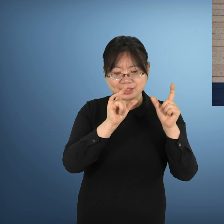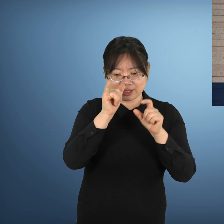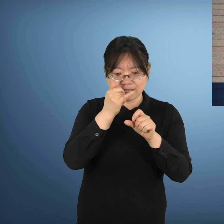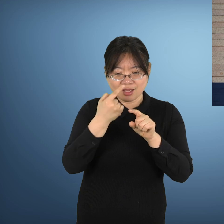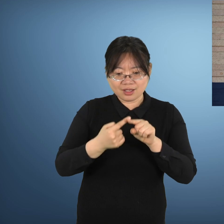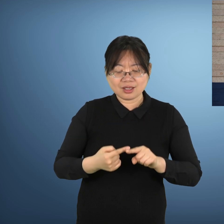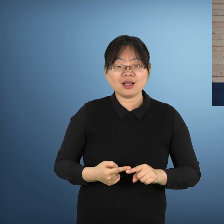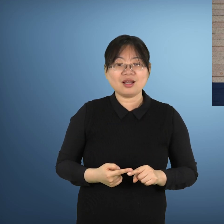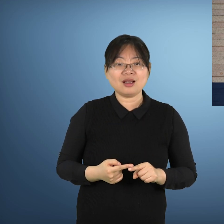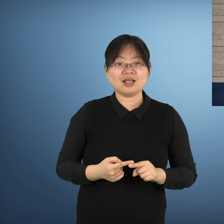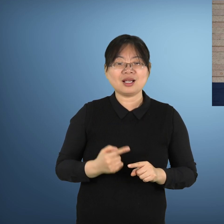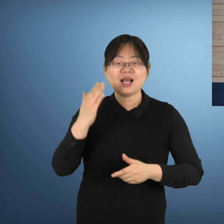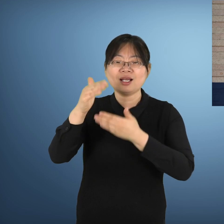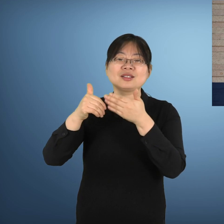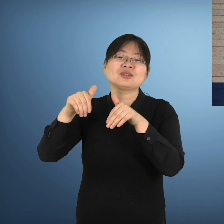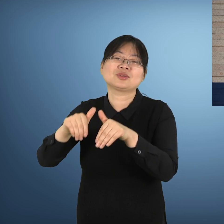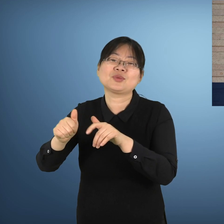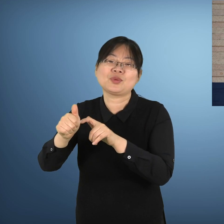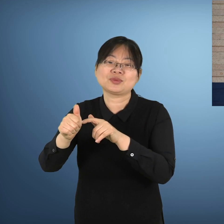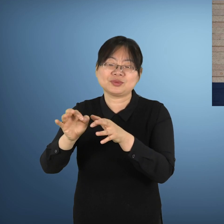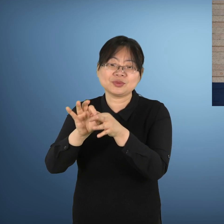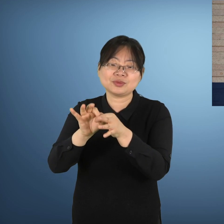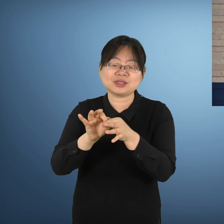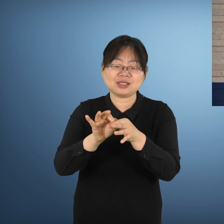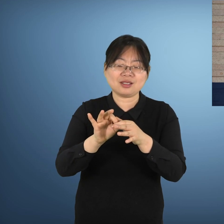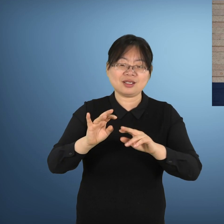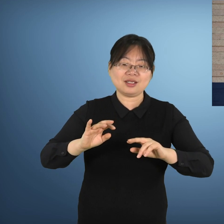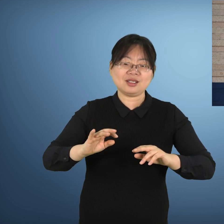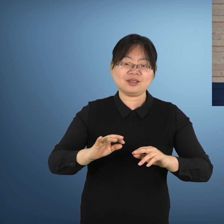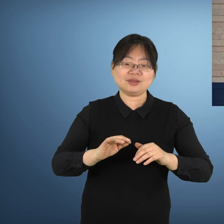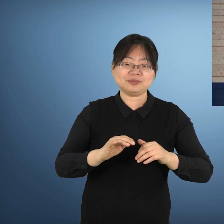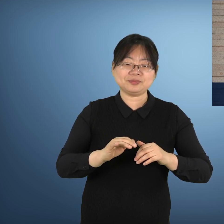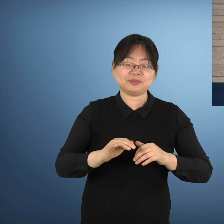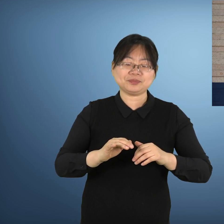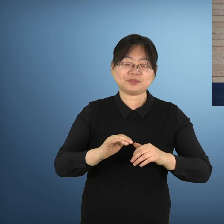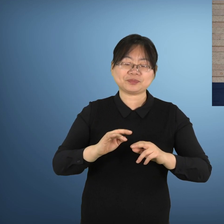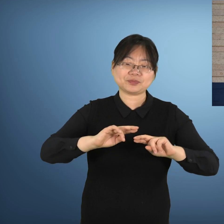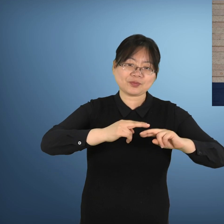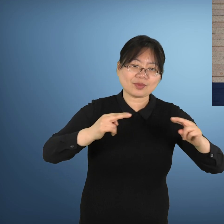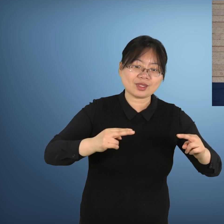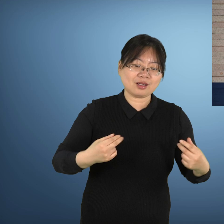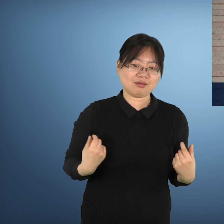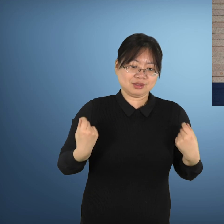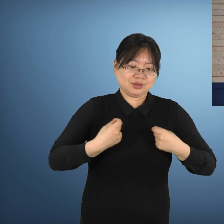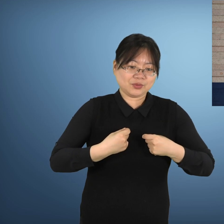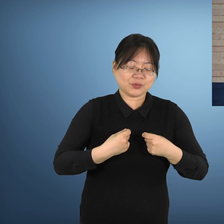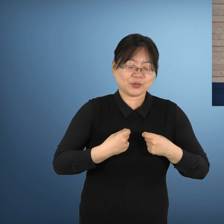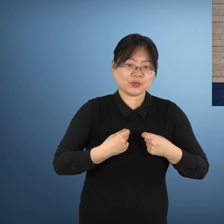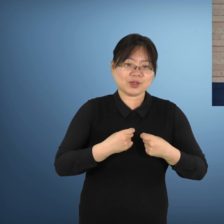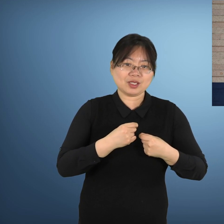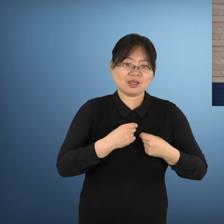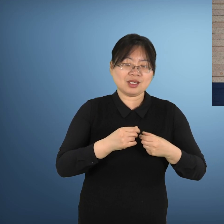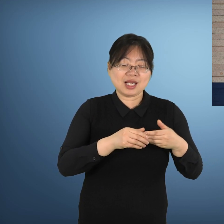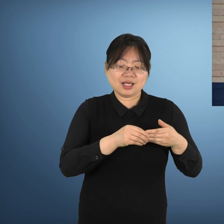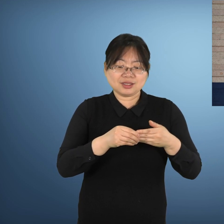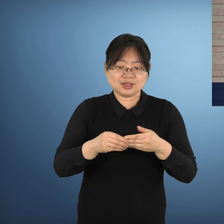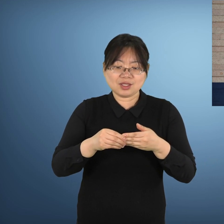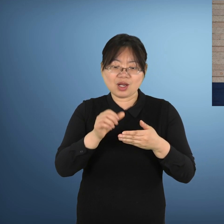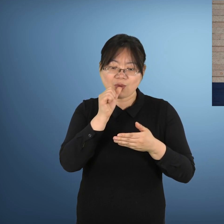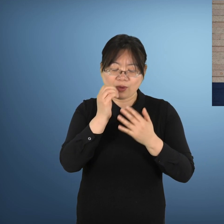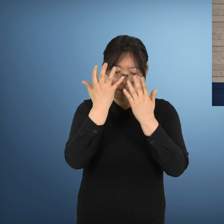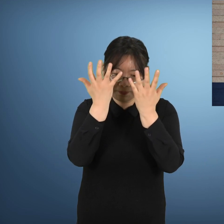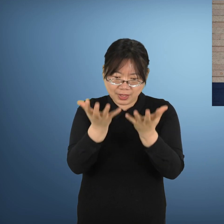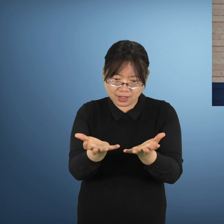지내다가 천사에 이끌려 띠를 띠고 천사에 이끌려 옥을 나가게 됩니다. 그리고